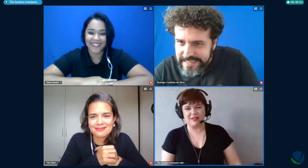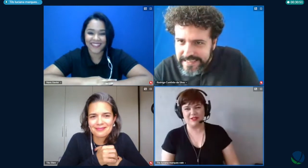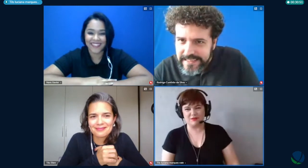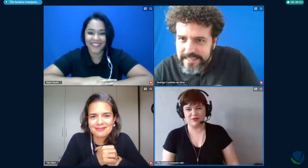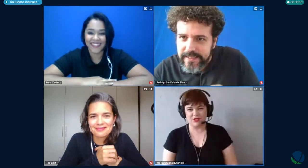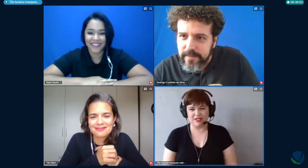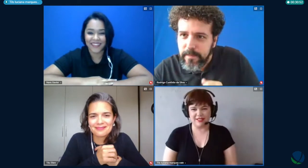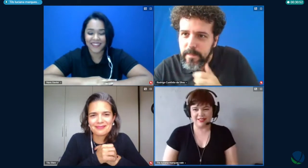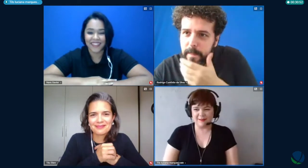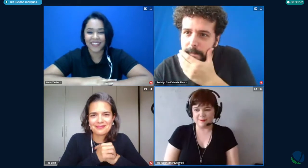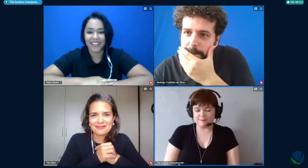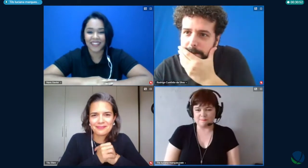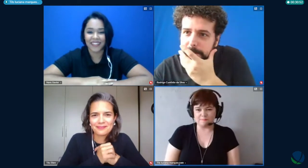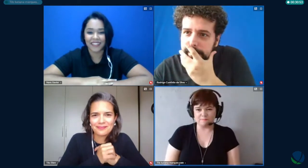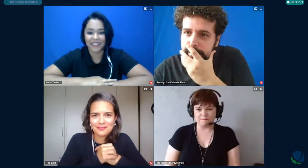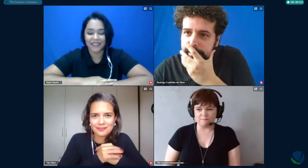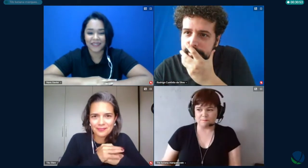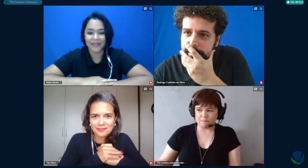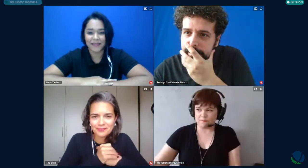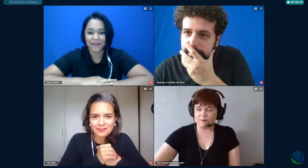Só um instante, por gentileza.